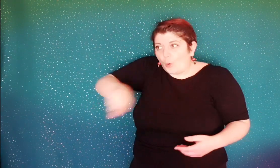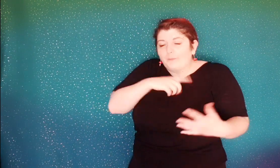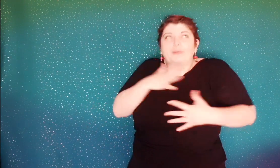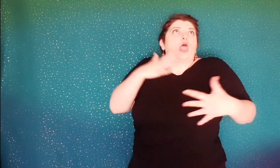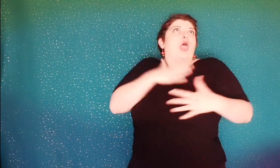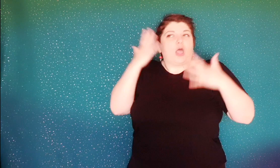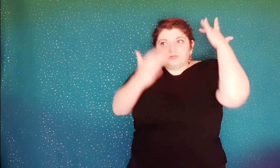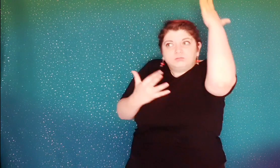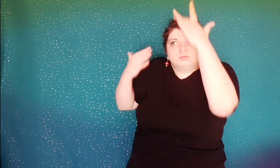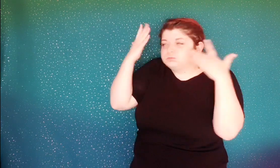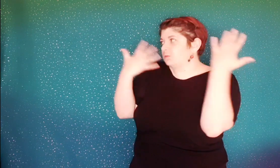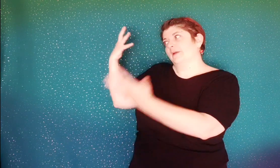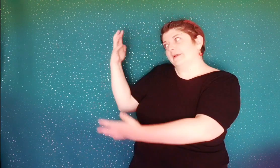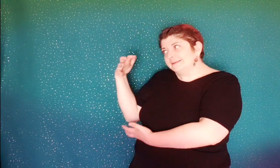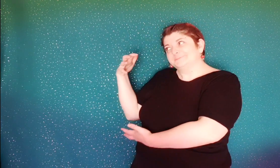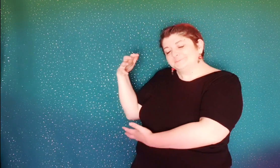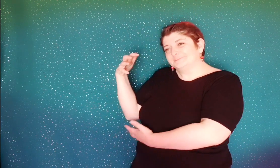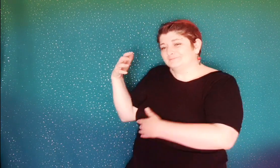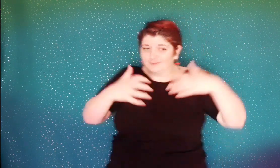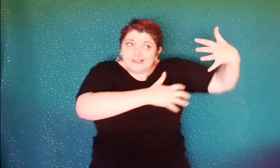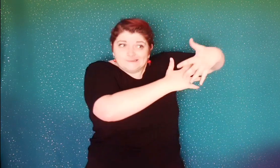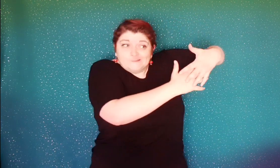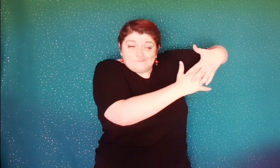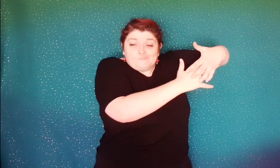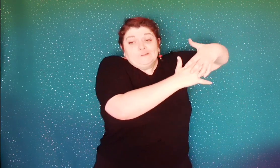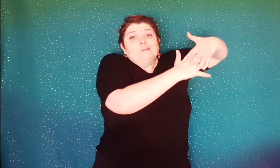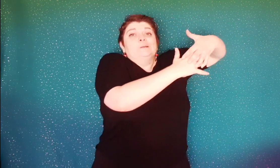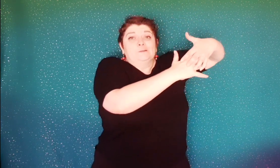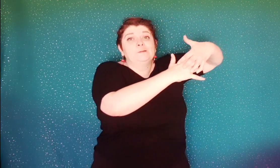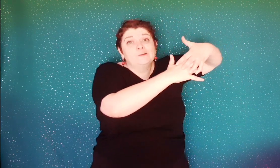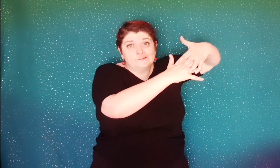Tu nous as fait une sacrée peur, murmure maman ours.